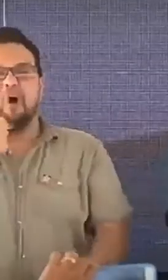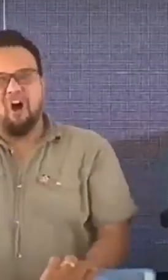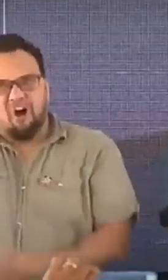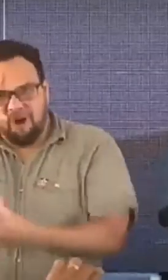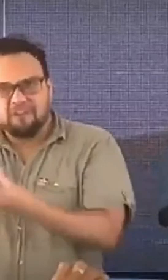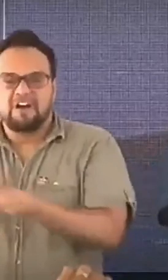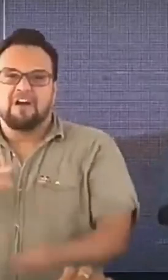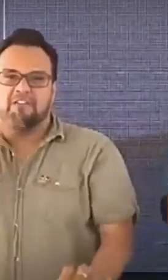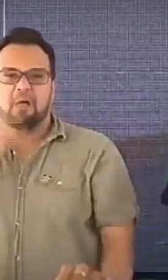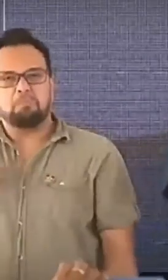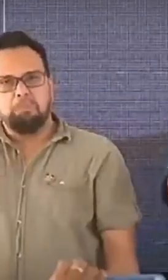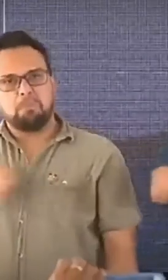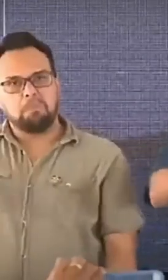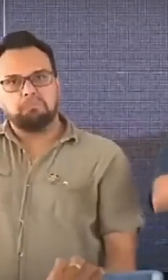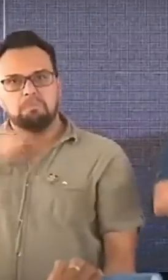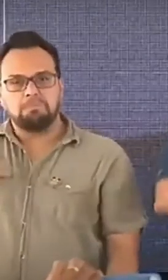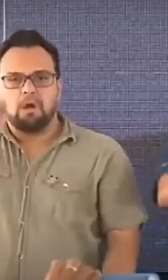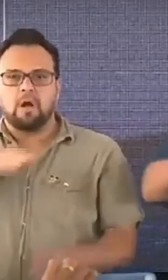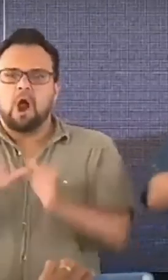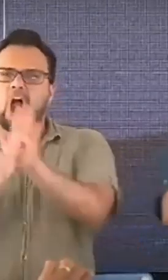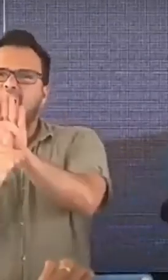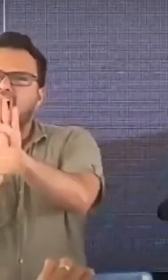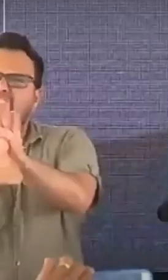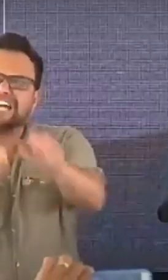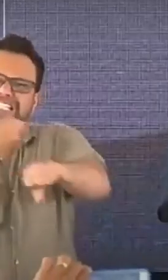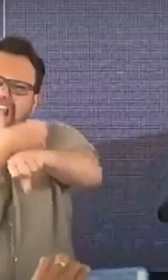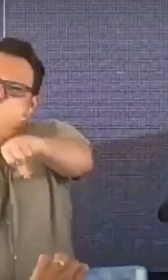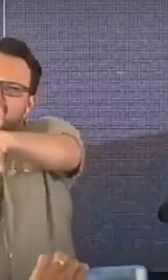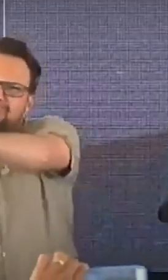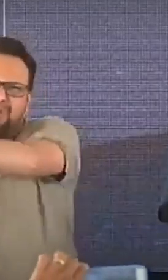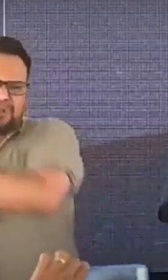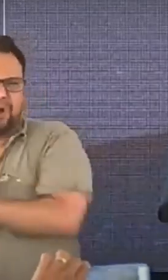Lembro? Era roubalheira o tempo todo.